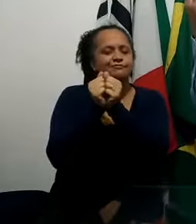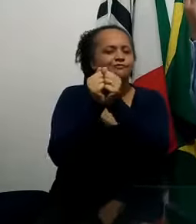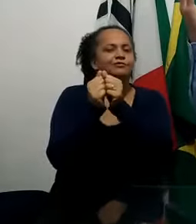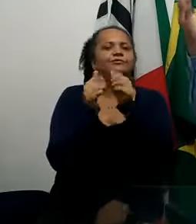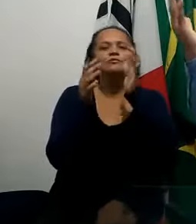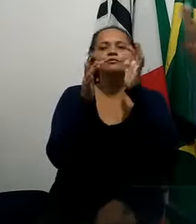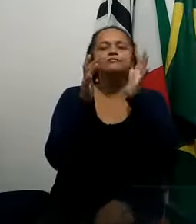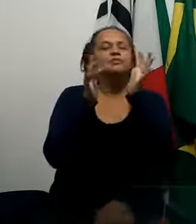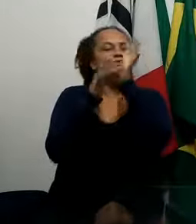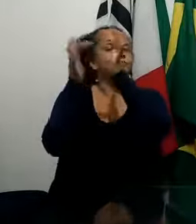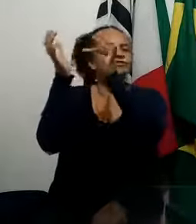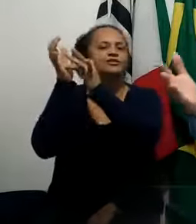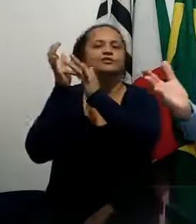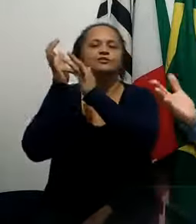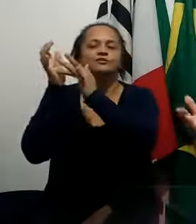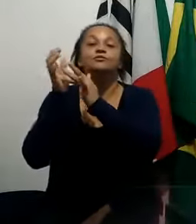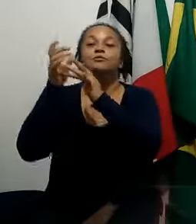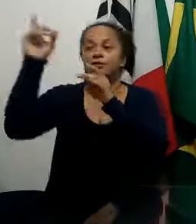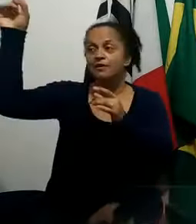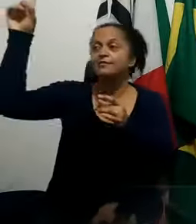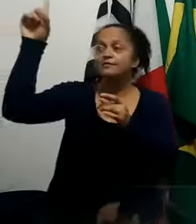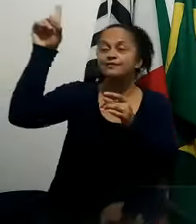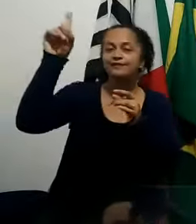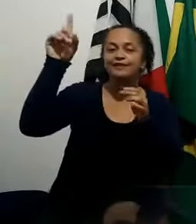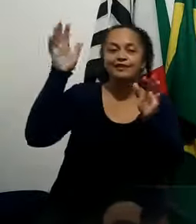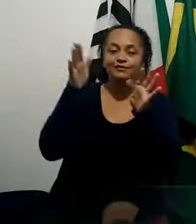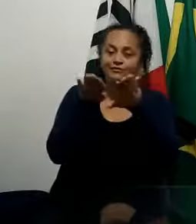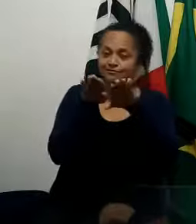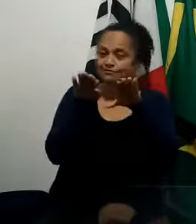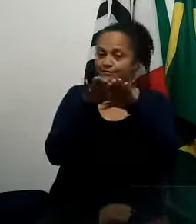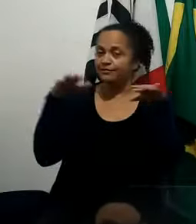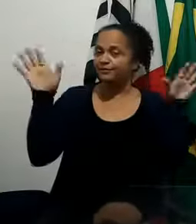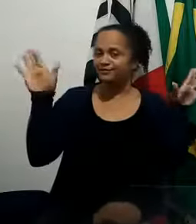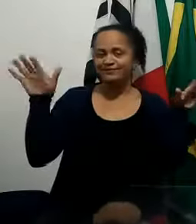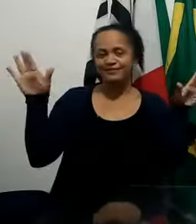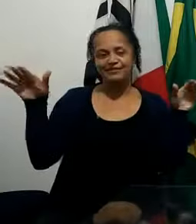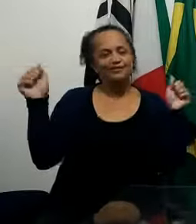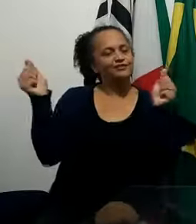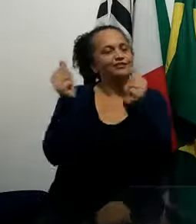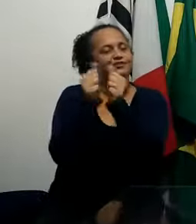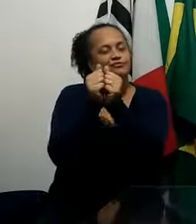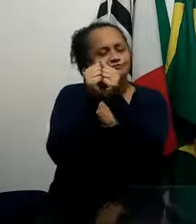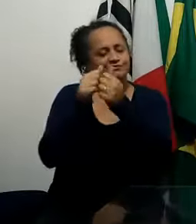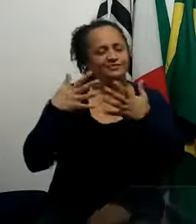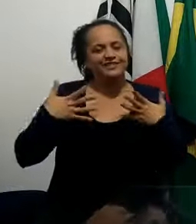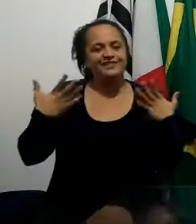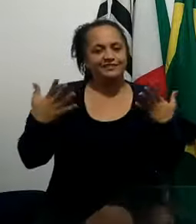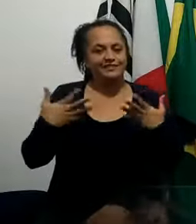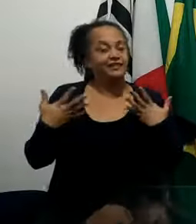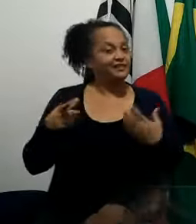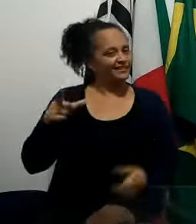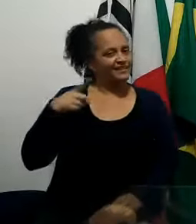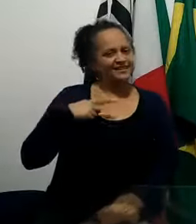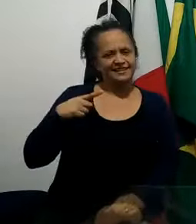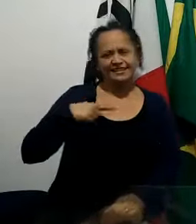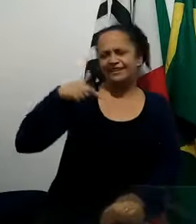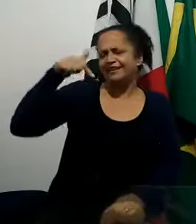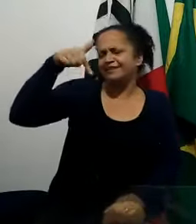pelo Pai e com a testemunha dos anjos gloriosos do Senhor. E ali haverá os 7 anos das bodas